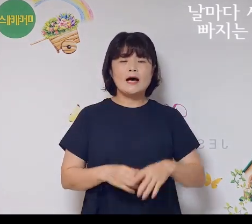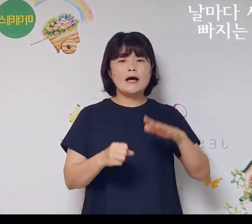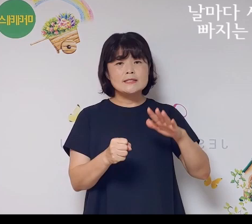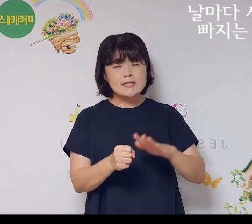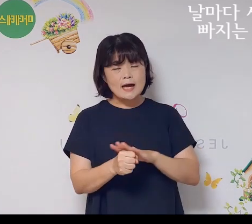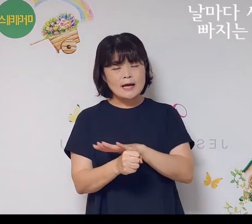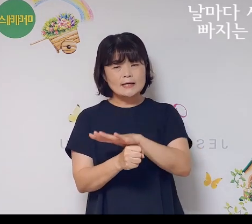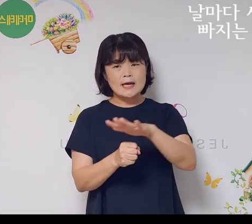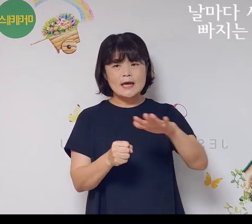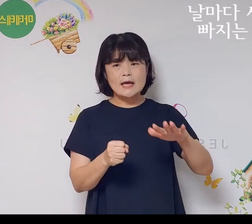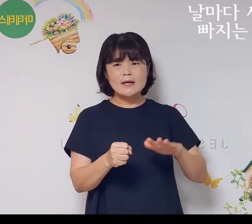연결합니다. 사랑의